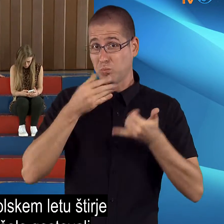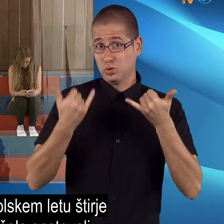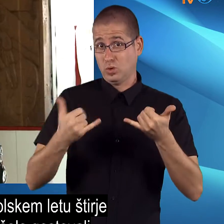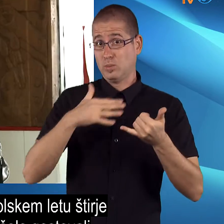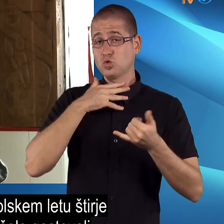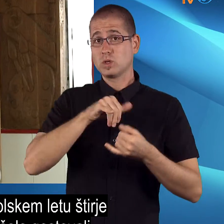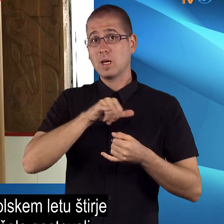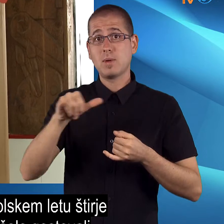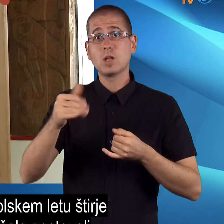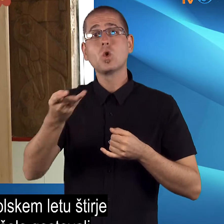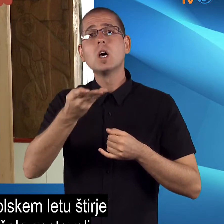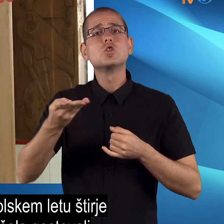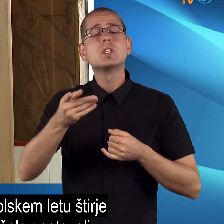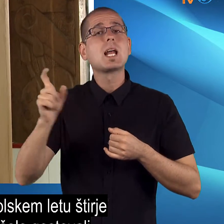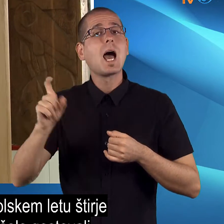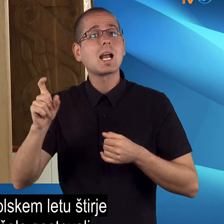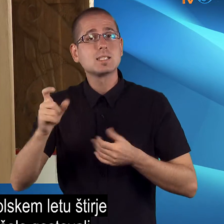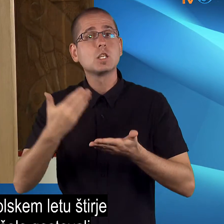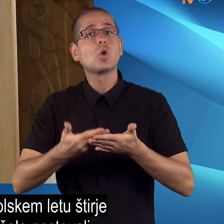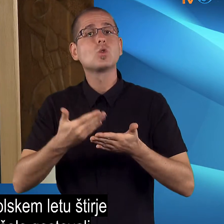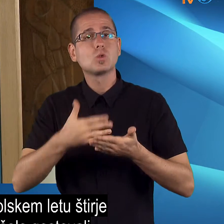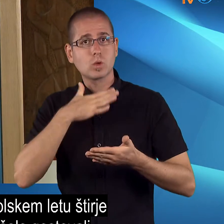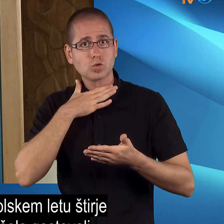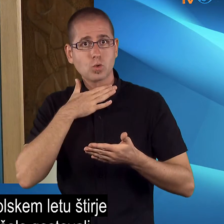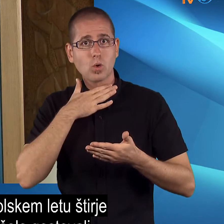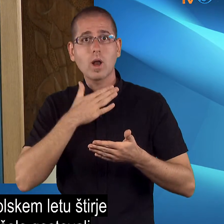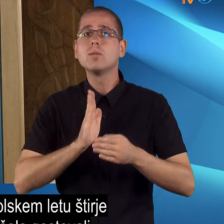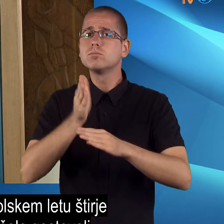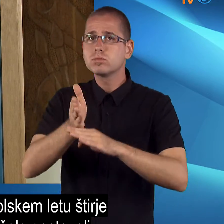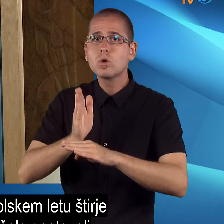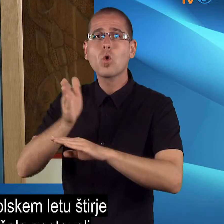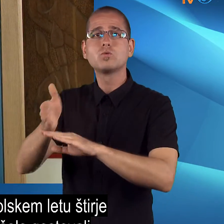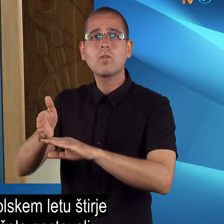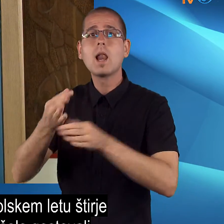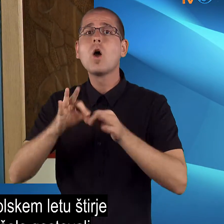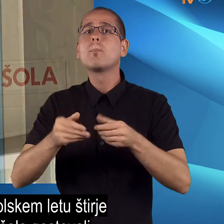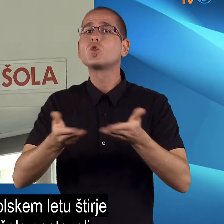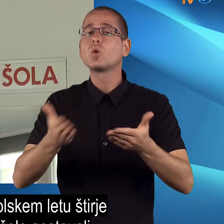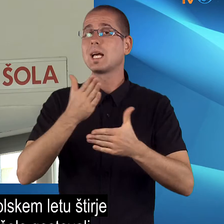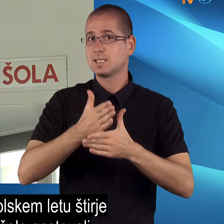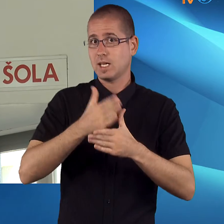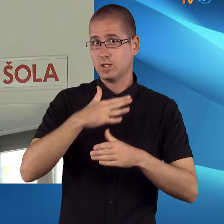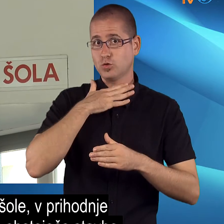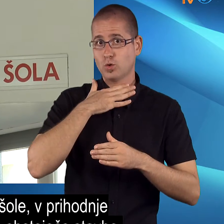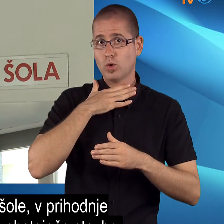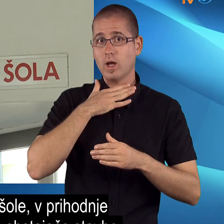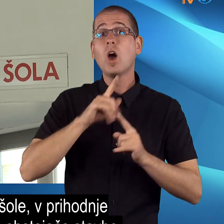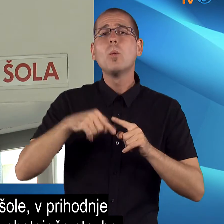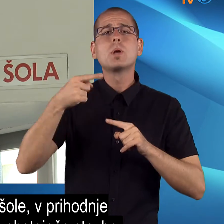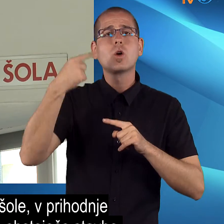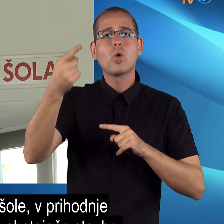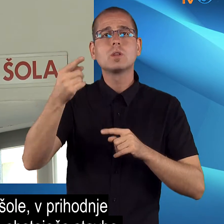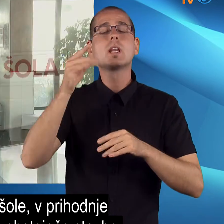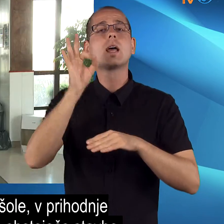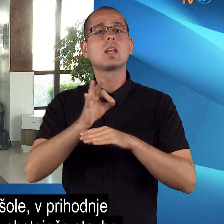Tako bodo v tem šolskem letu 4 razredi osnovne šole gostovali v prostorih srednje šole. V prihodnje